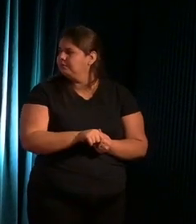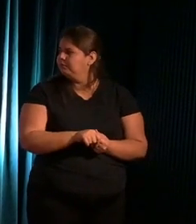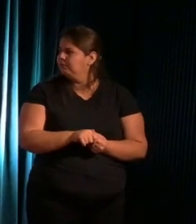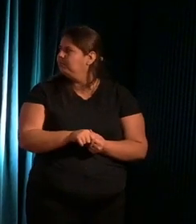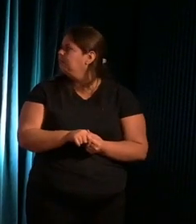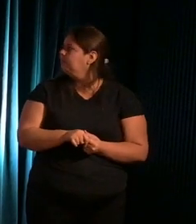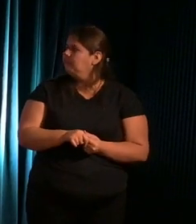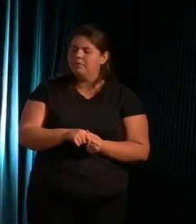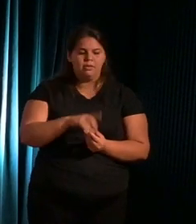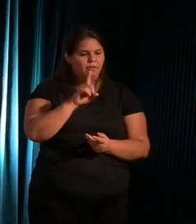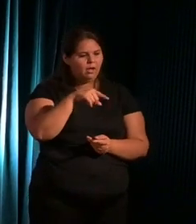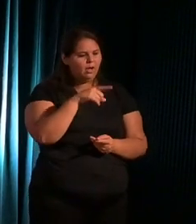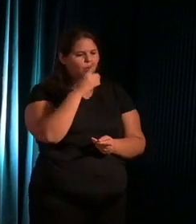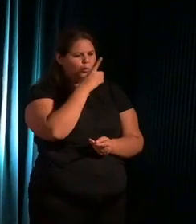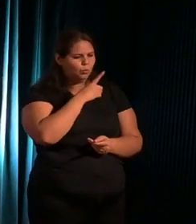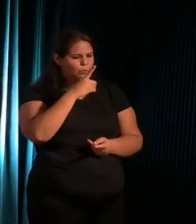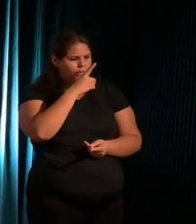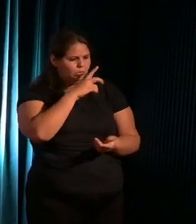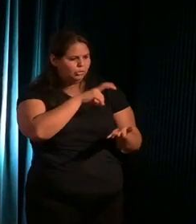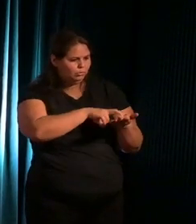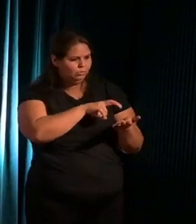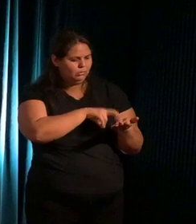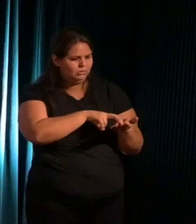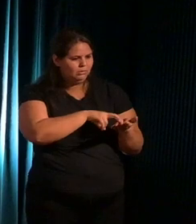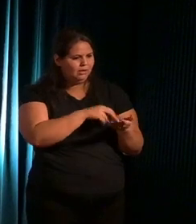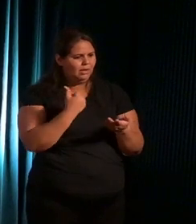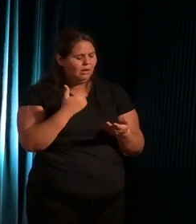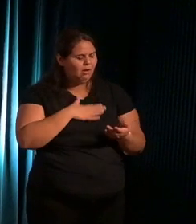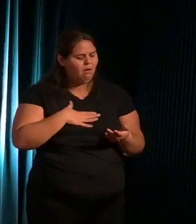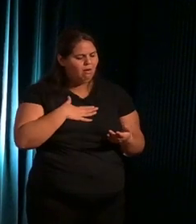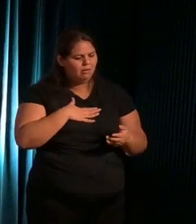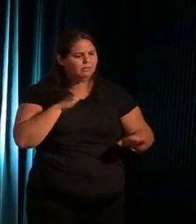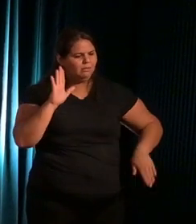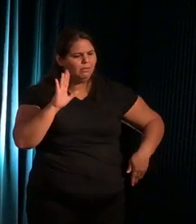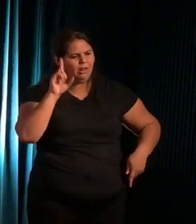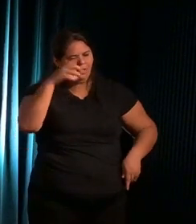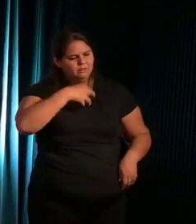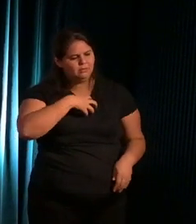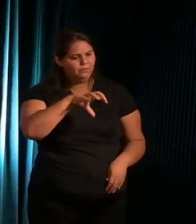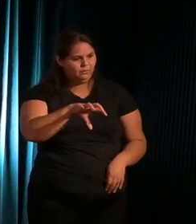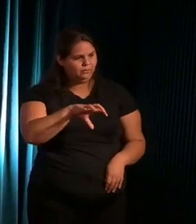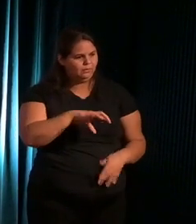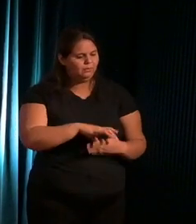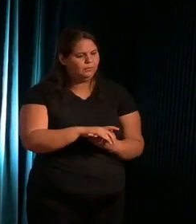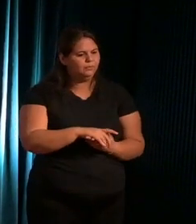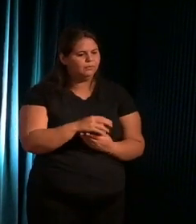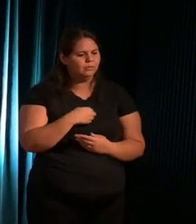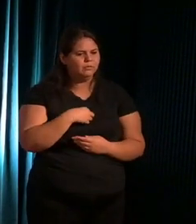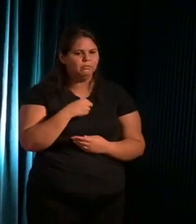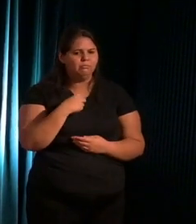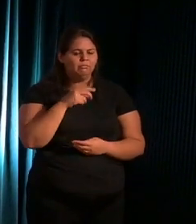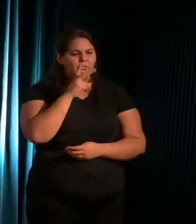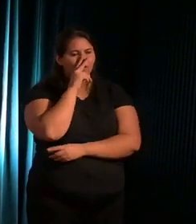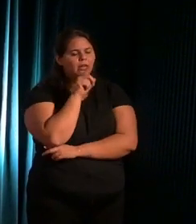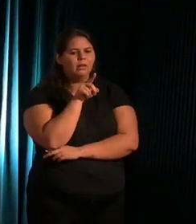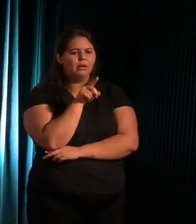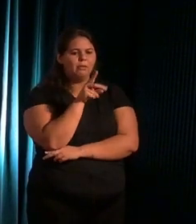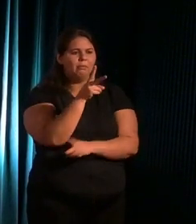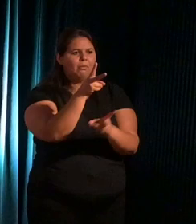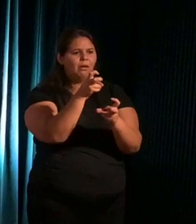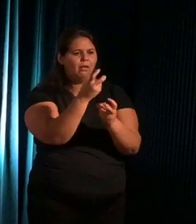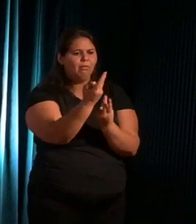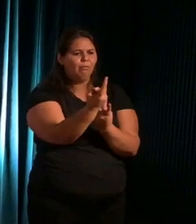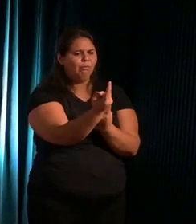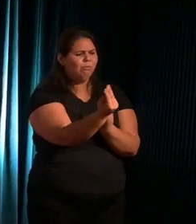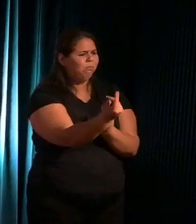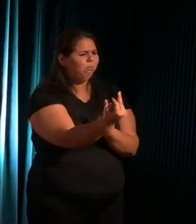era um domingo cedo, e eu gosto daquela praia lá, daquele lugar, e eu digo, sou eu. Na hora, eu digo,